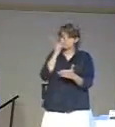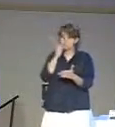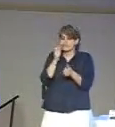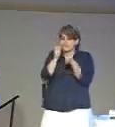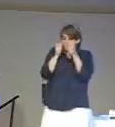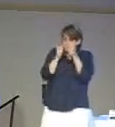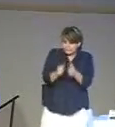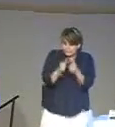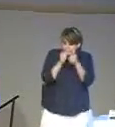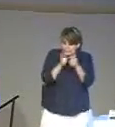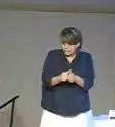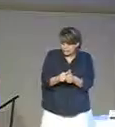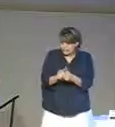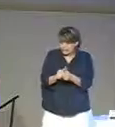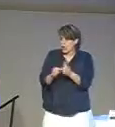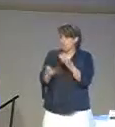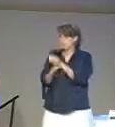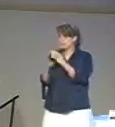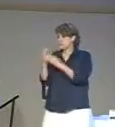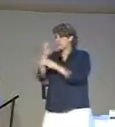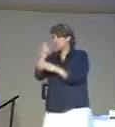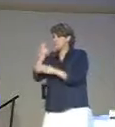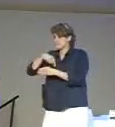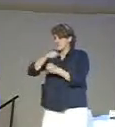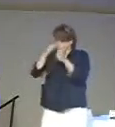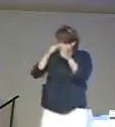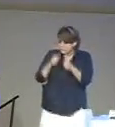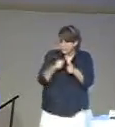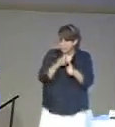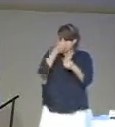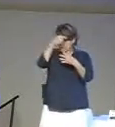La mayor parte de estos puntos son de tipo